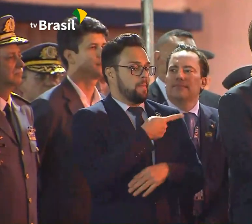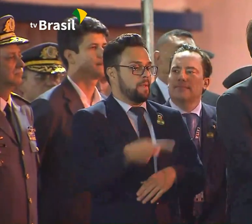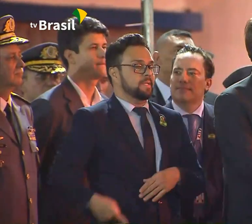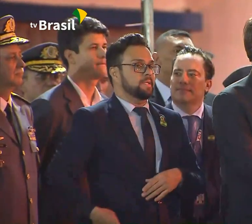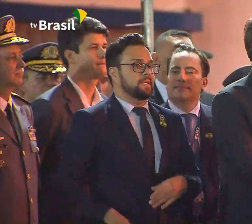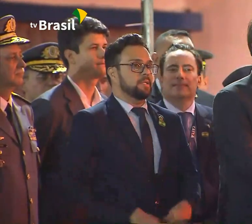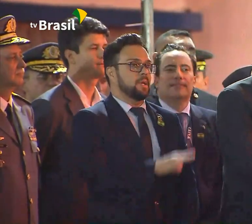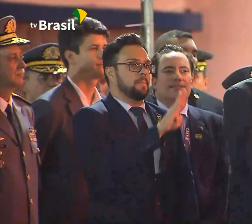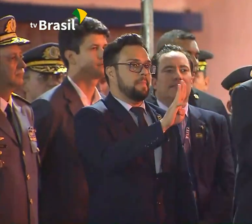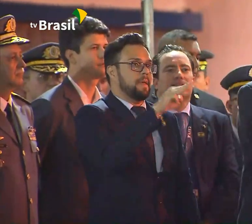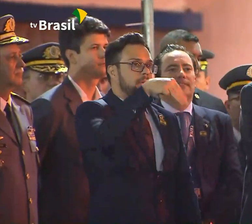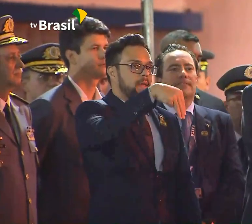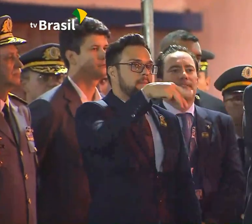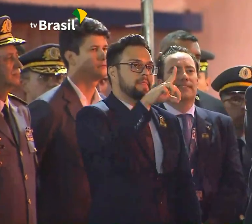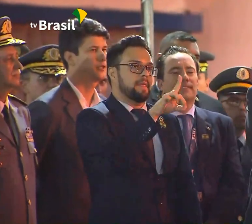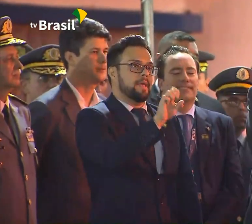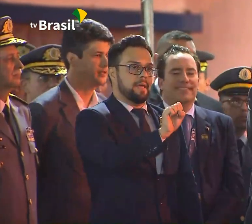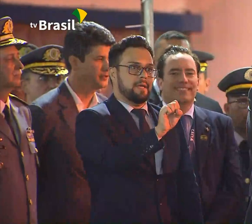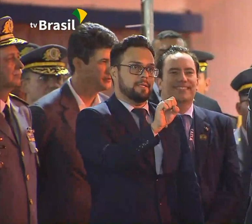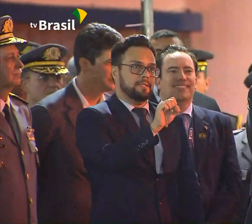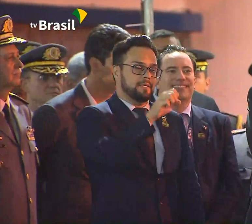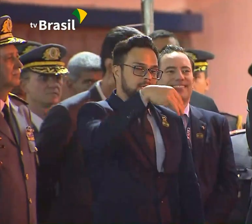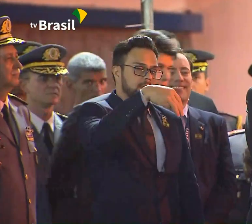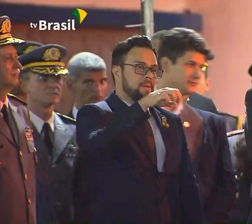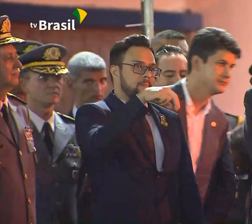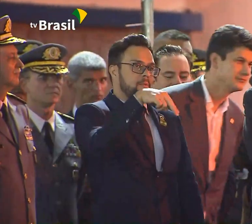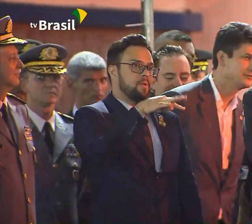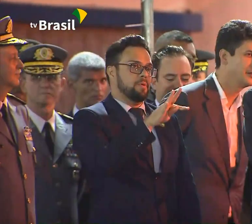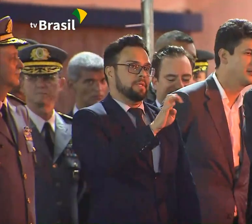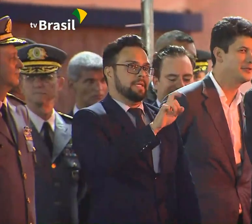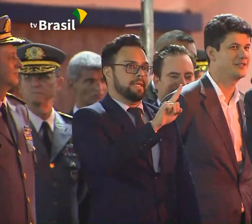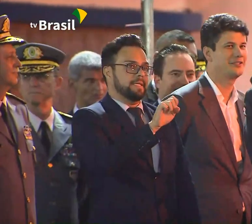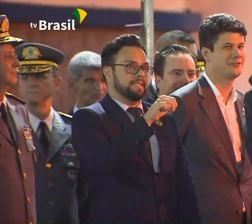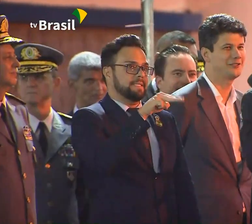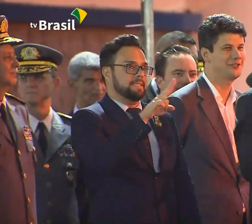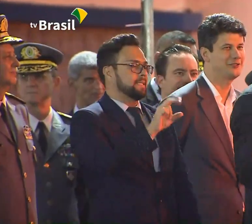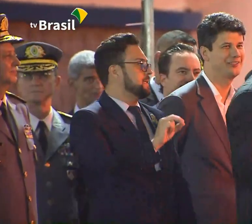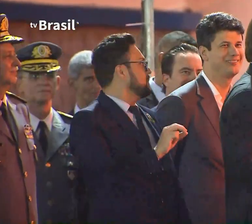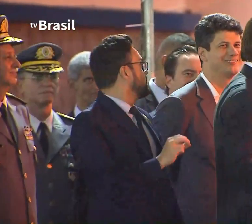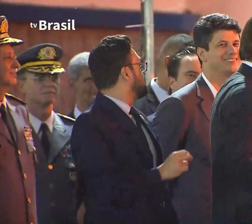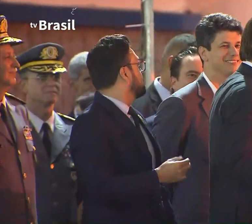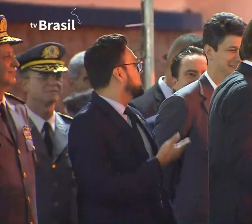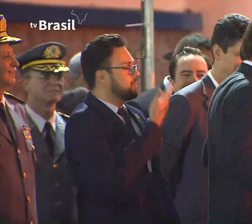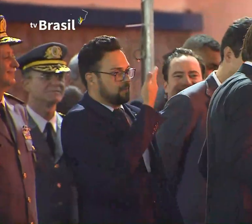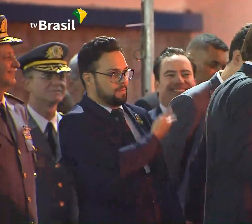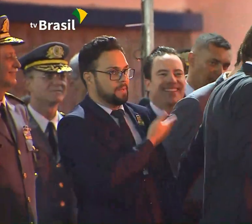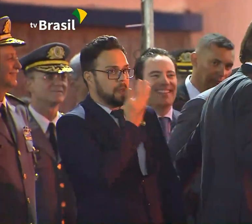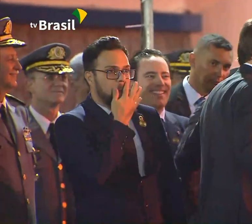BNDES, Montezano. Um passo à frente, Montezano.